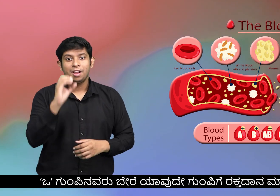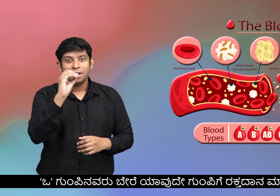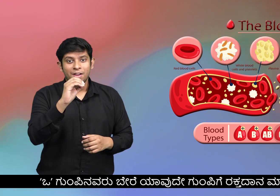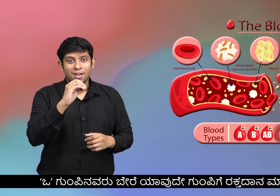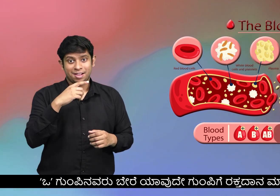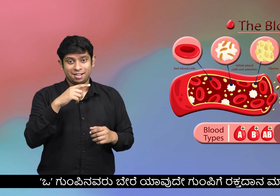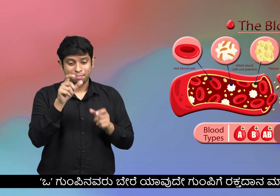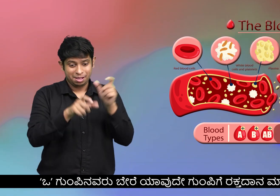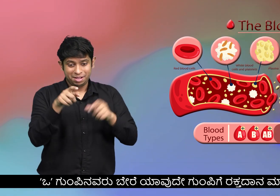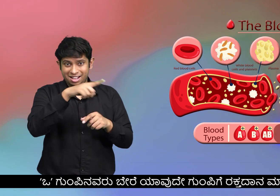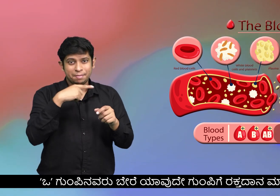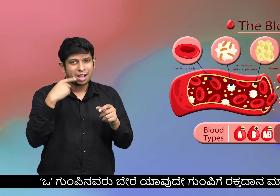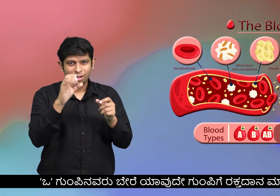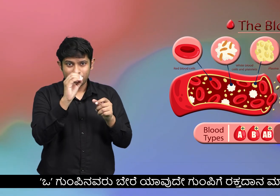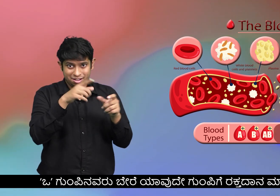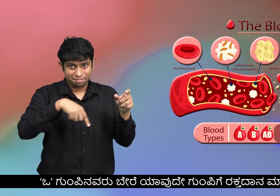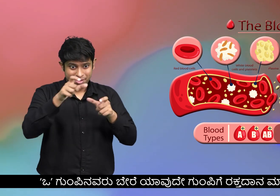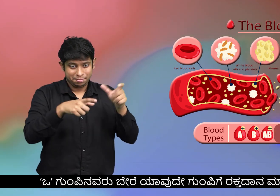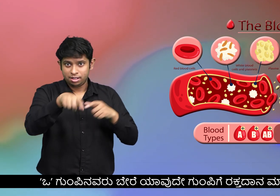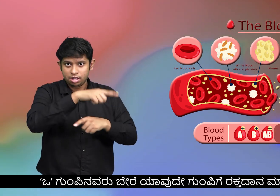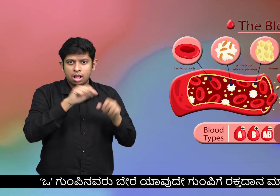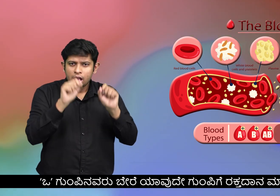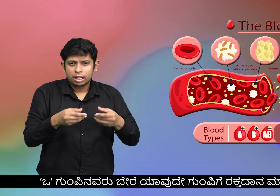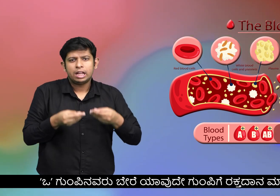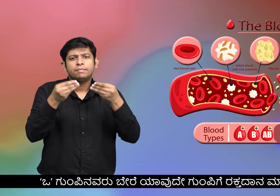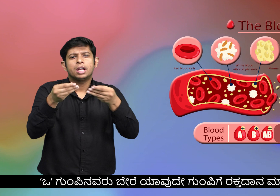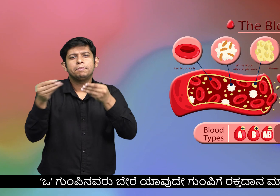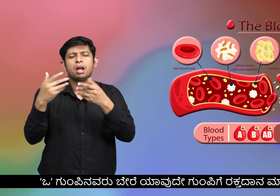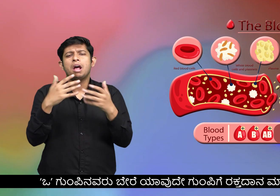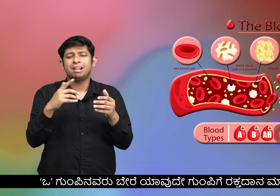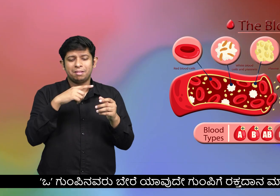ಓ ಗುಂಪಿನವರು ಬೇರೆ ಯಾವುದೇ ಗುಂಪಿಗೆ ರಕ್ತದಾನ ಮಾಡಬಹುದು.